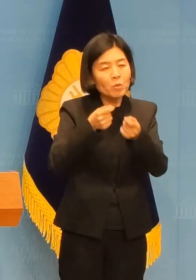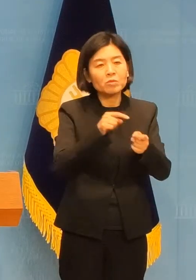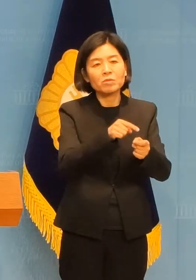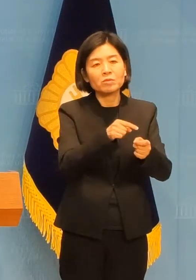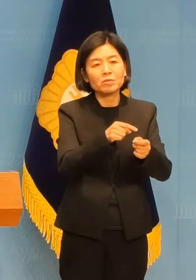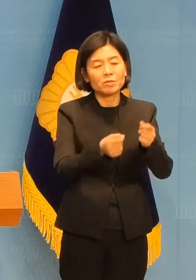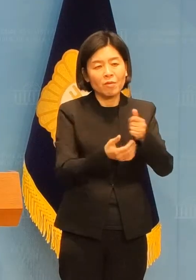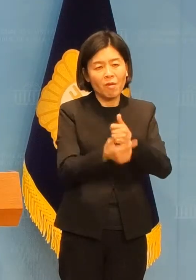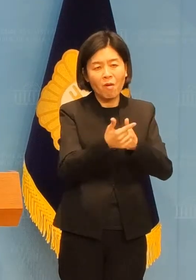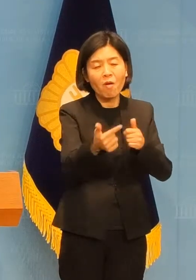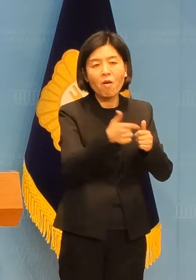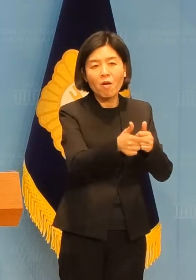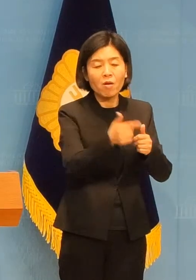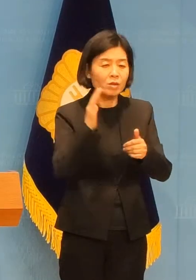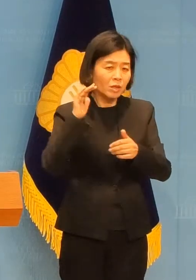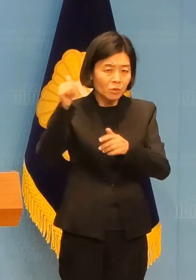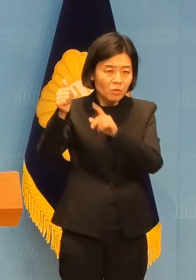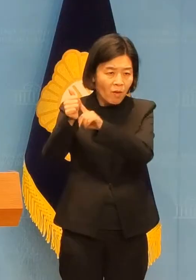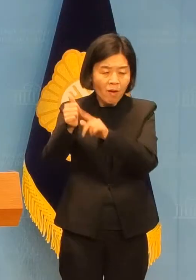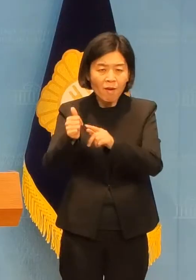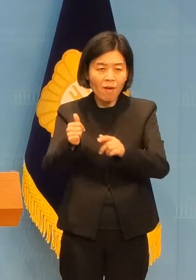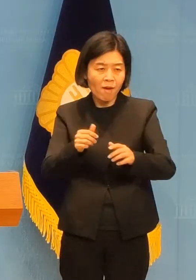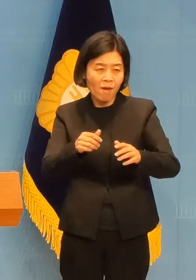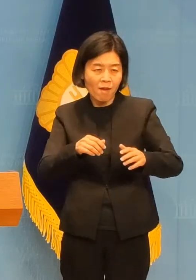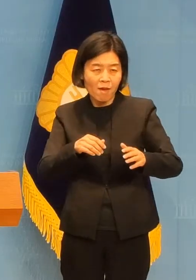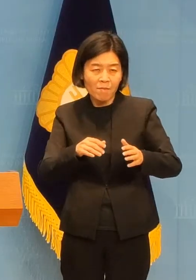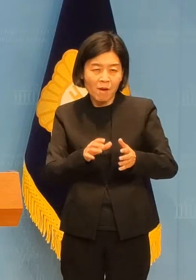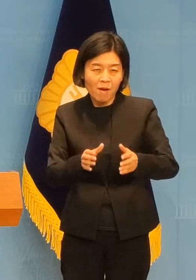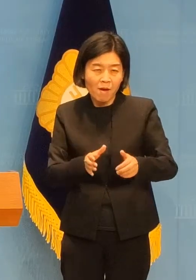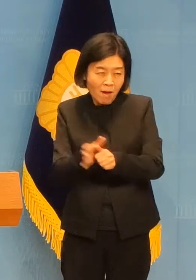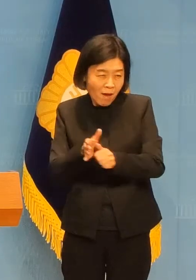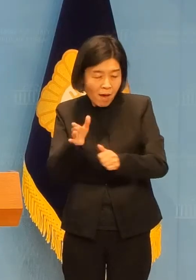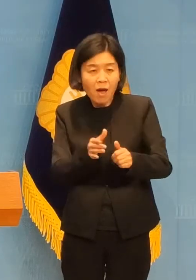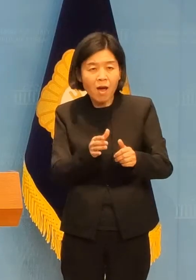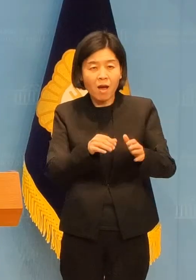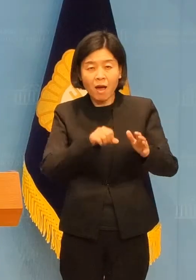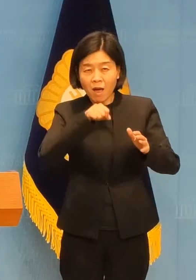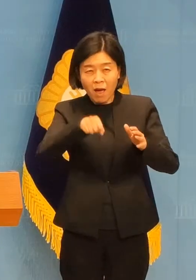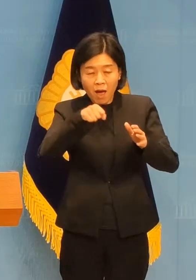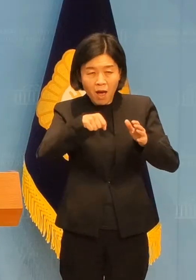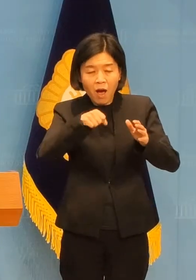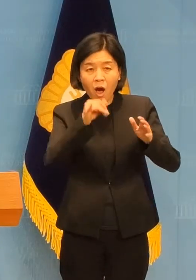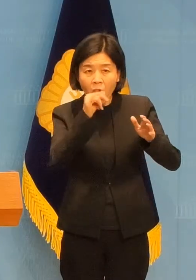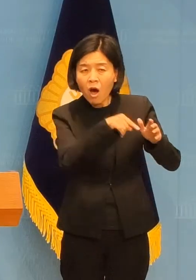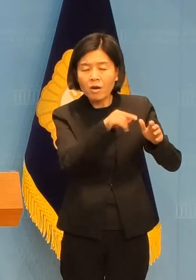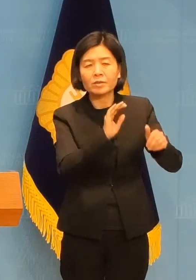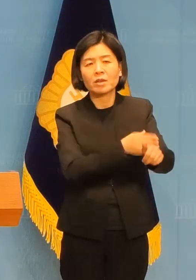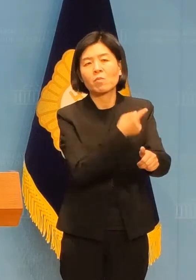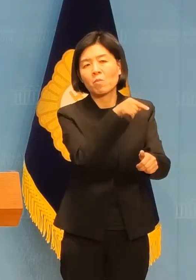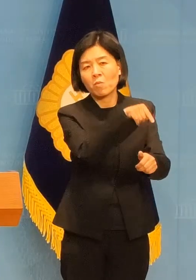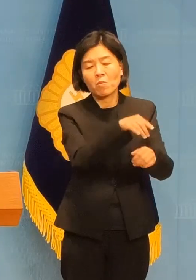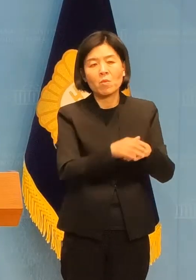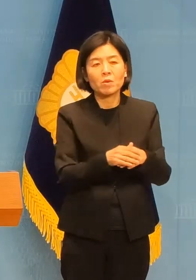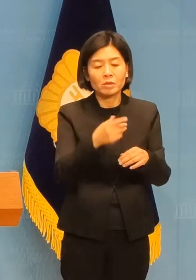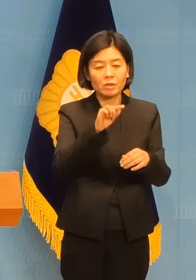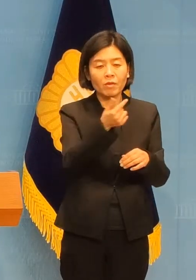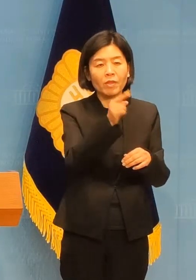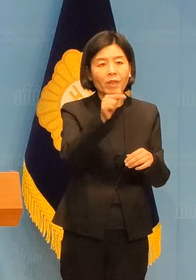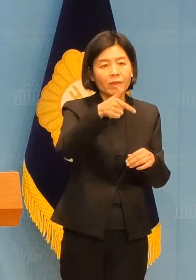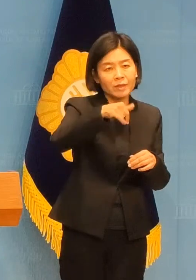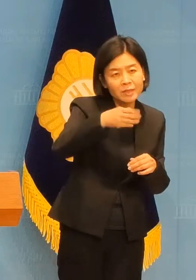한 심각한 선동적 발언을 여과 없이 내보낸 책임을 묻지 않을 수 없습니다. 이에 전한길 씨를 경찰에